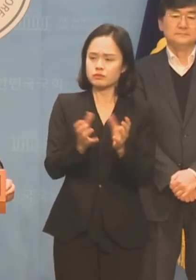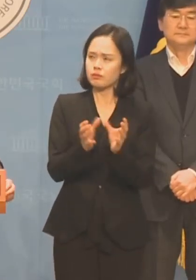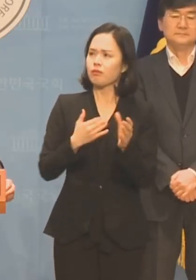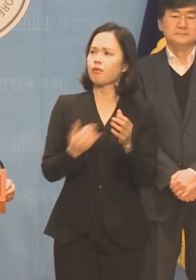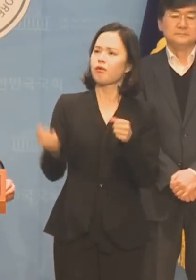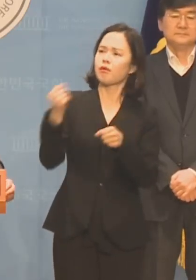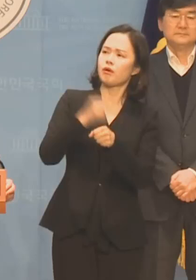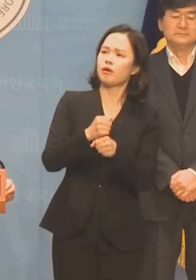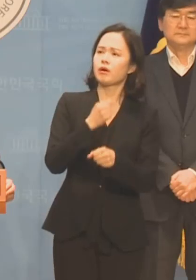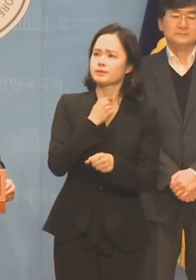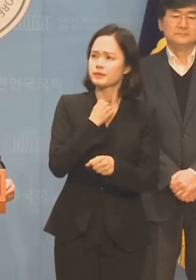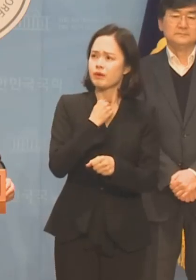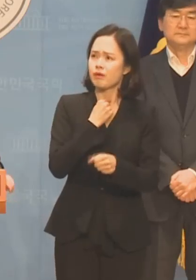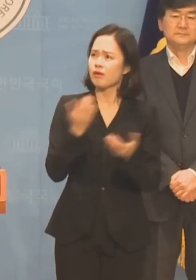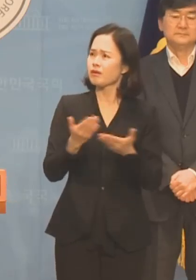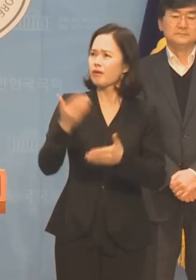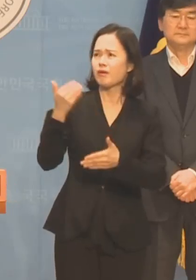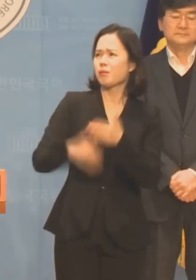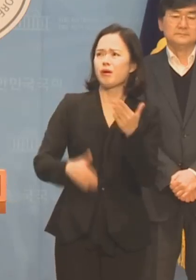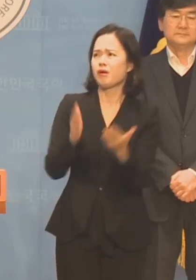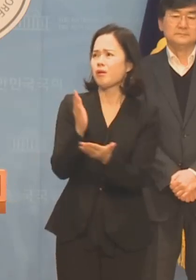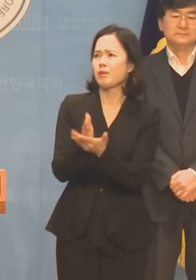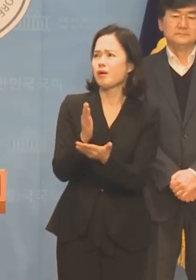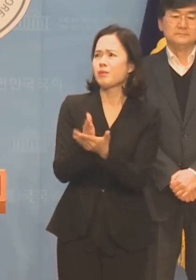했지만 돌아가지 못하고 있다가